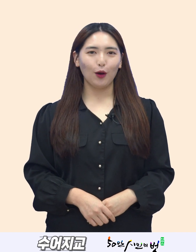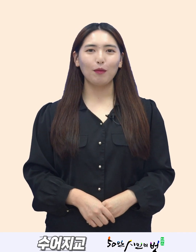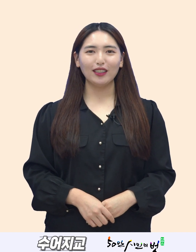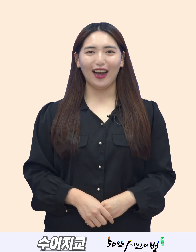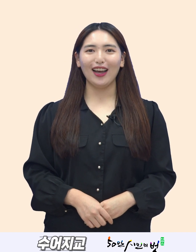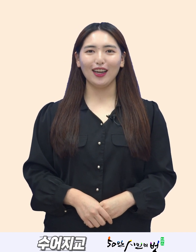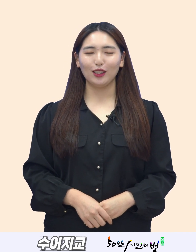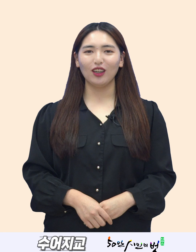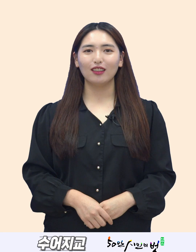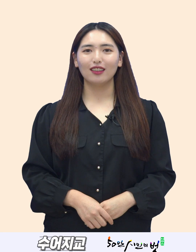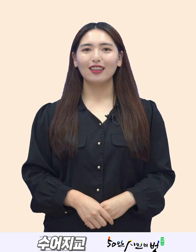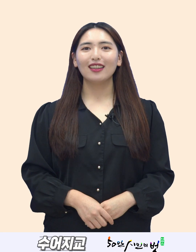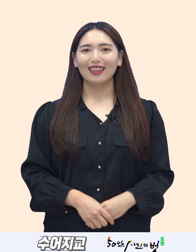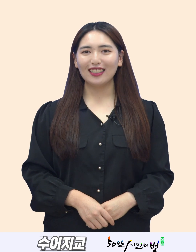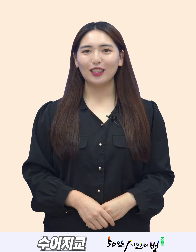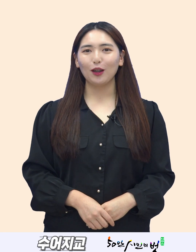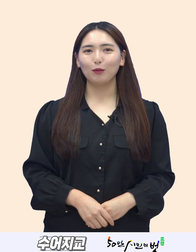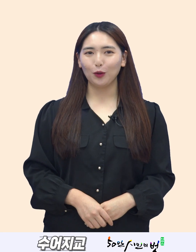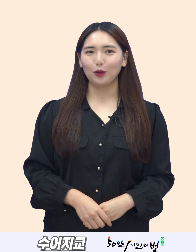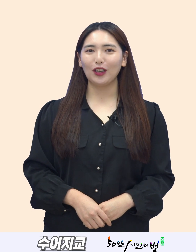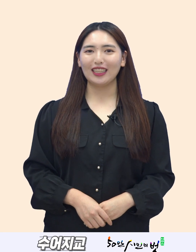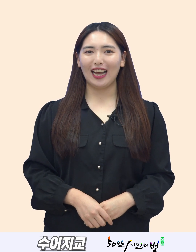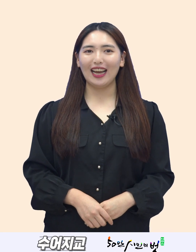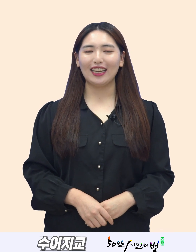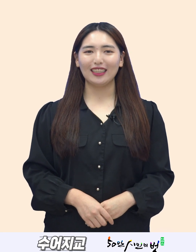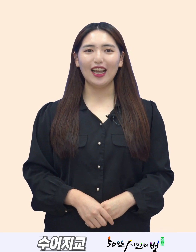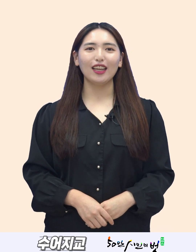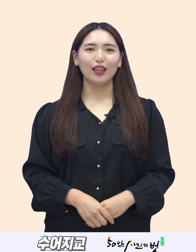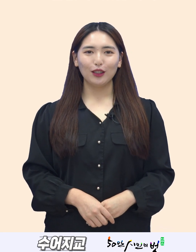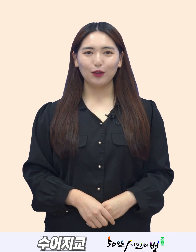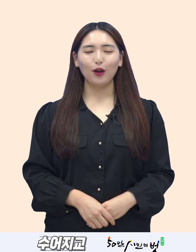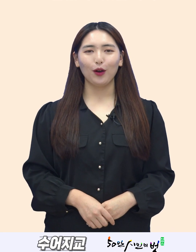정말 다양하죠. 이처럼 종류가 다양할 때 수어로